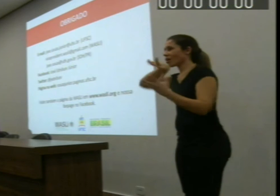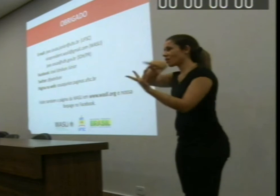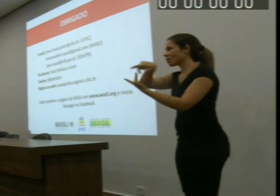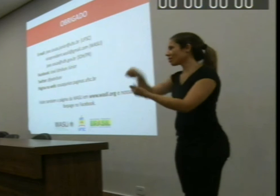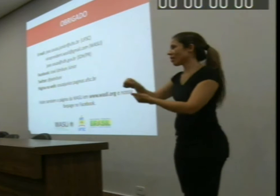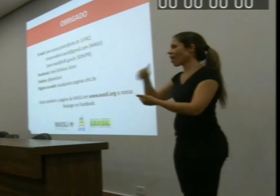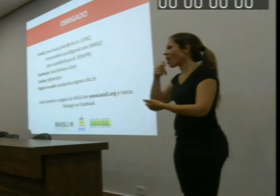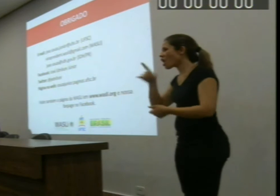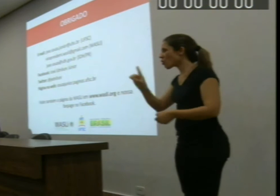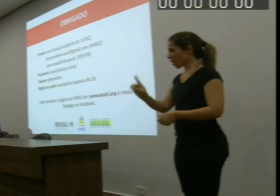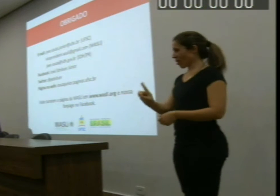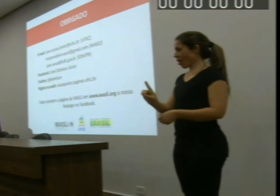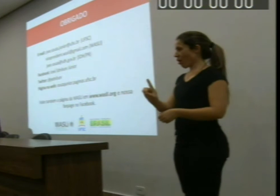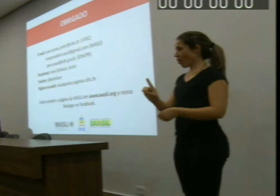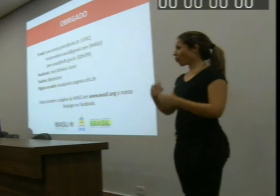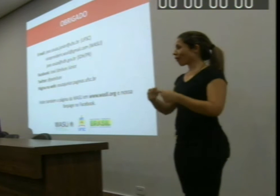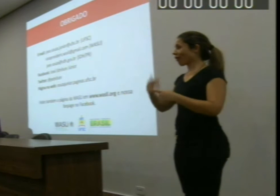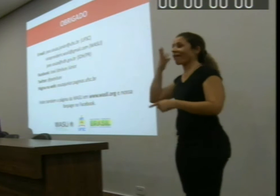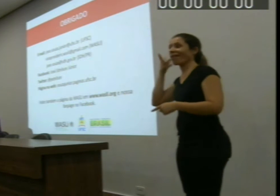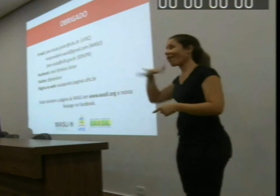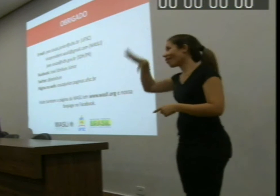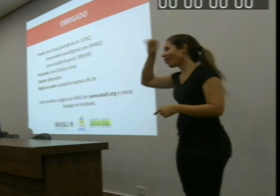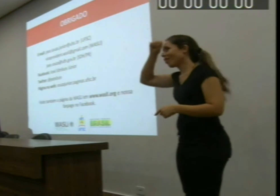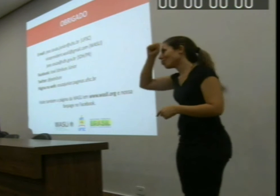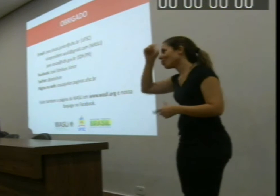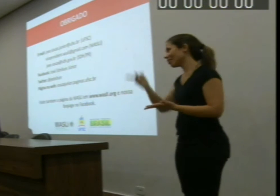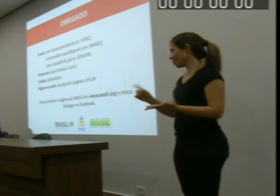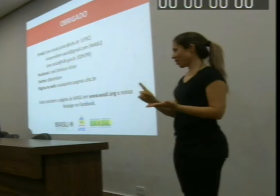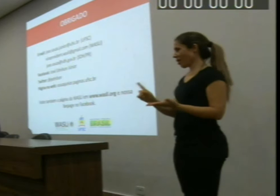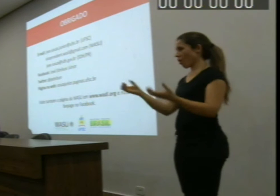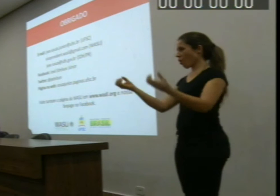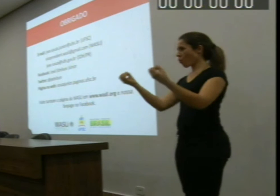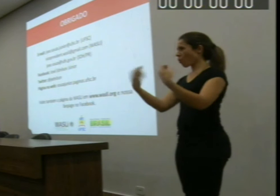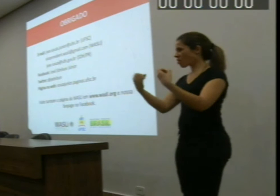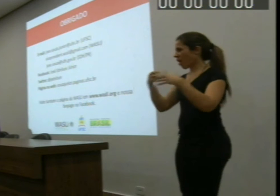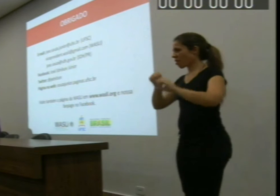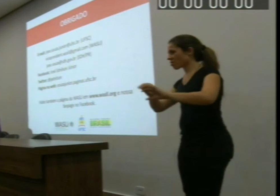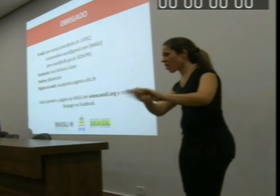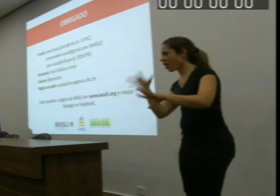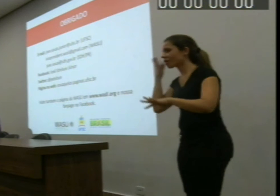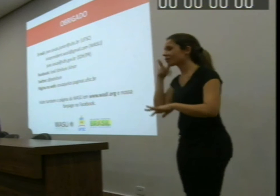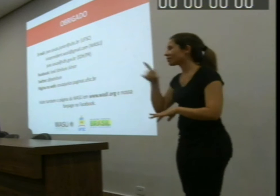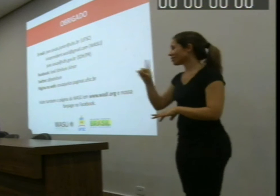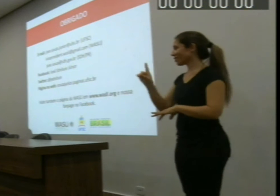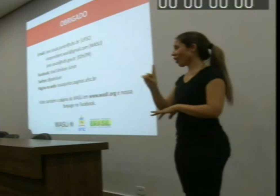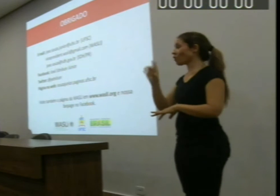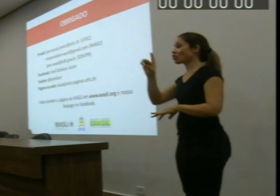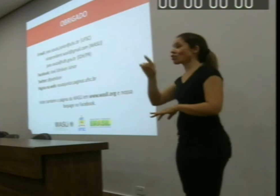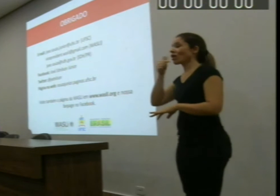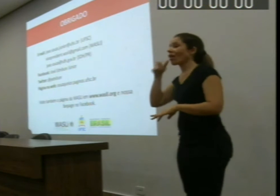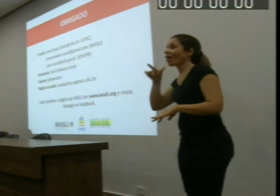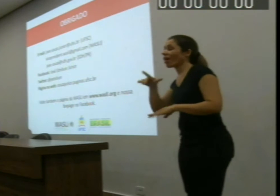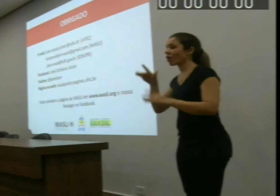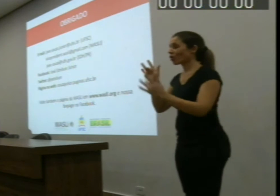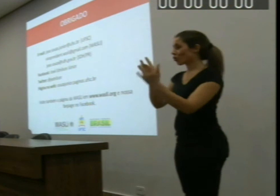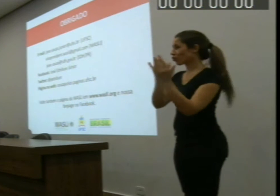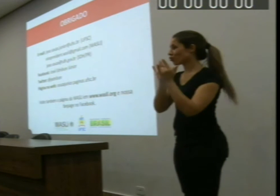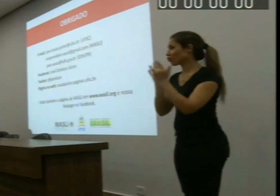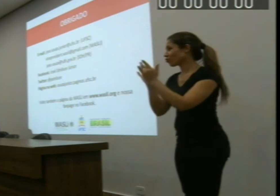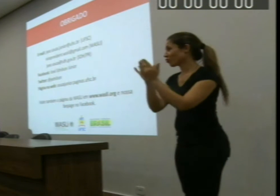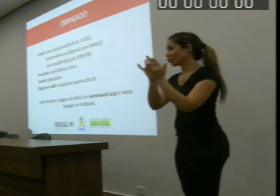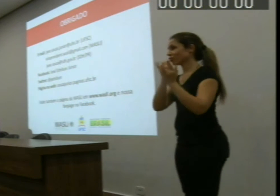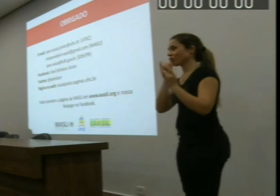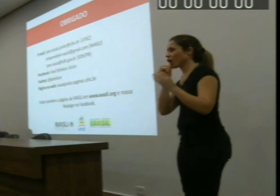é ensinada entende ela é uma língua de contato ela ela só existe quando surdos de países